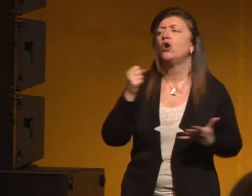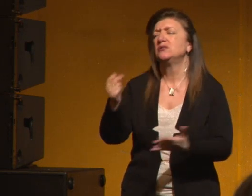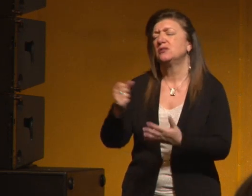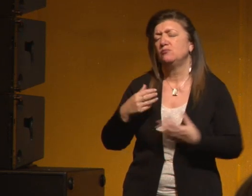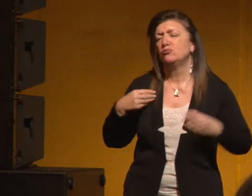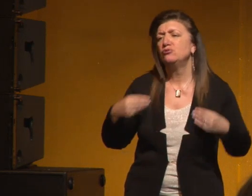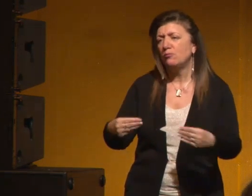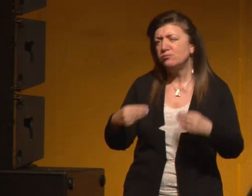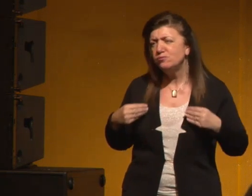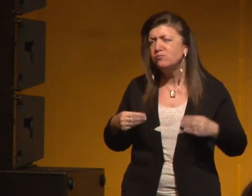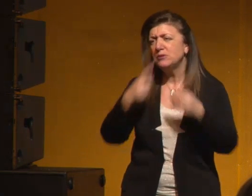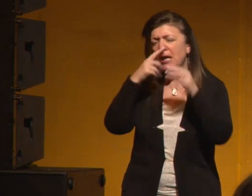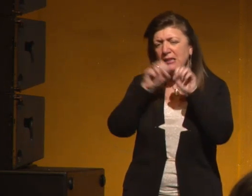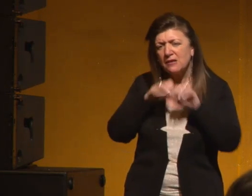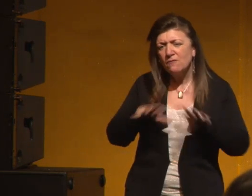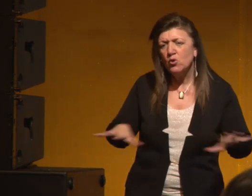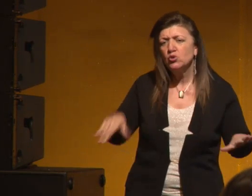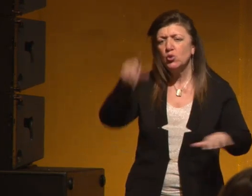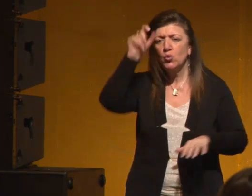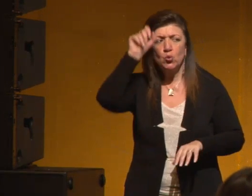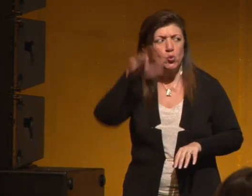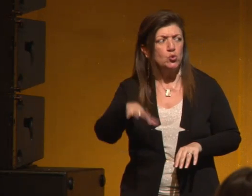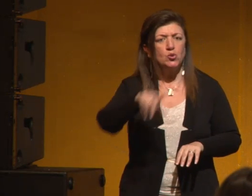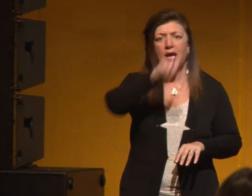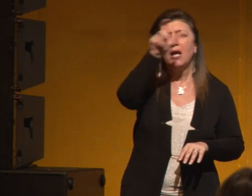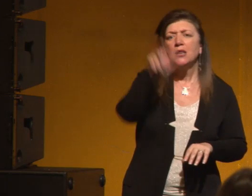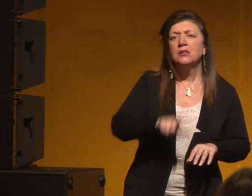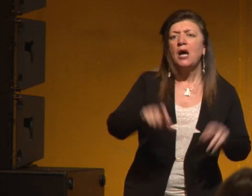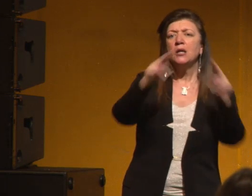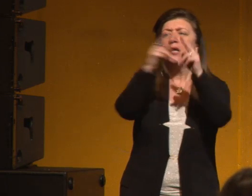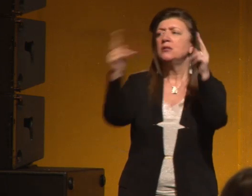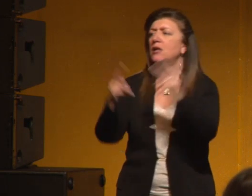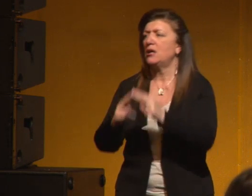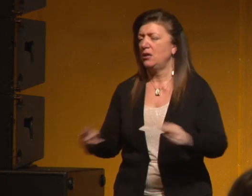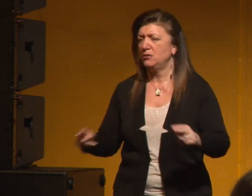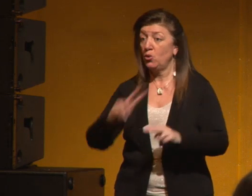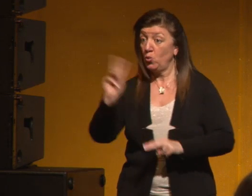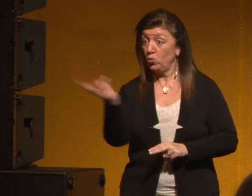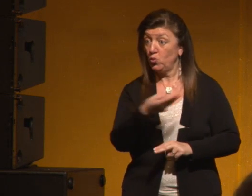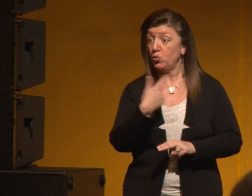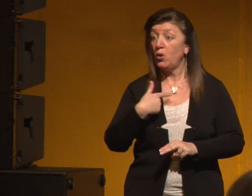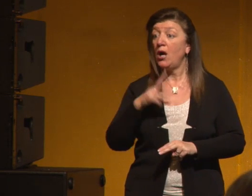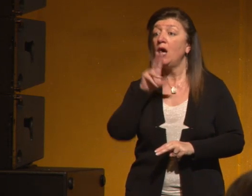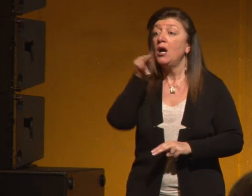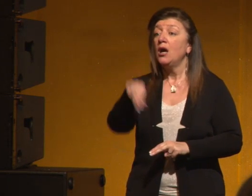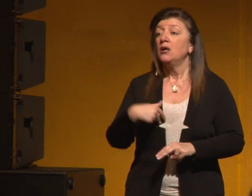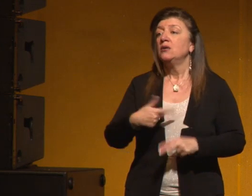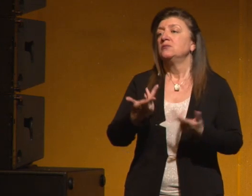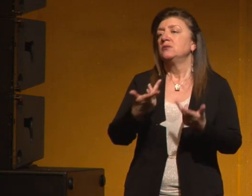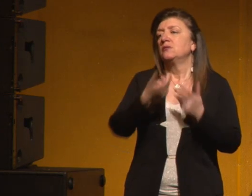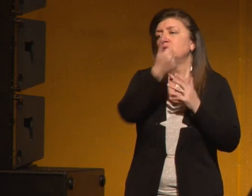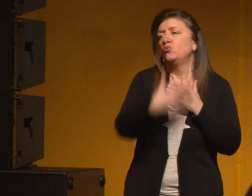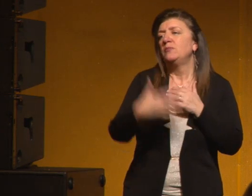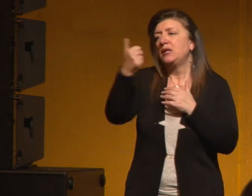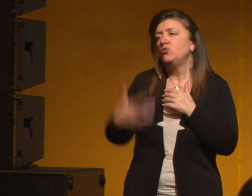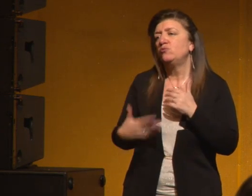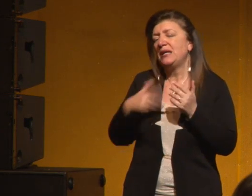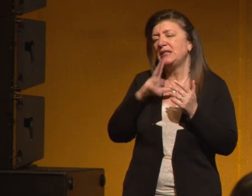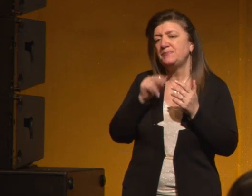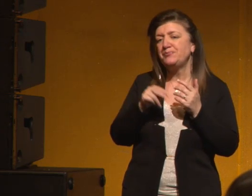della cultura italiana e internazionale solo per citare altri numeri già festeggia anche detti faccio